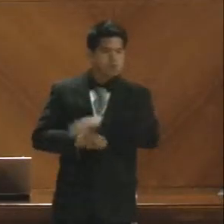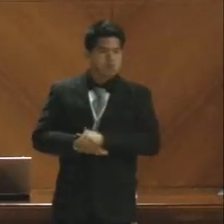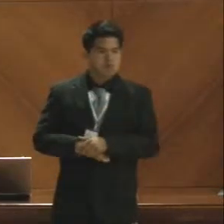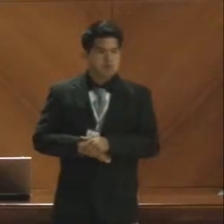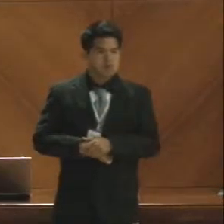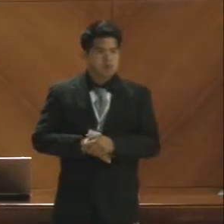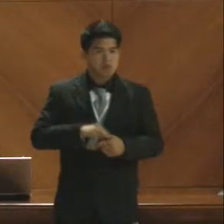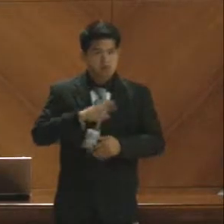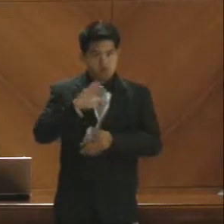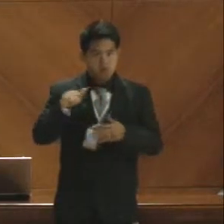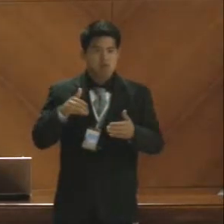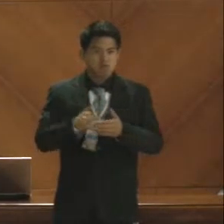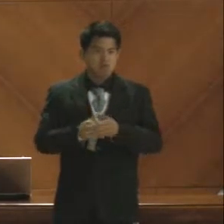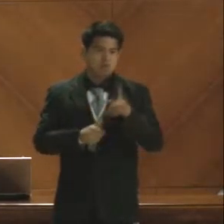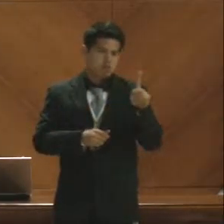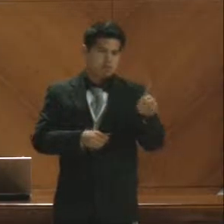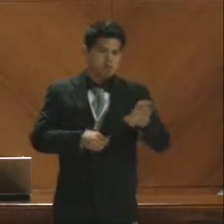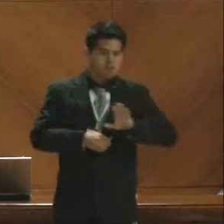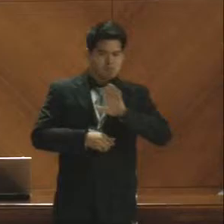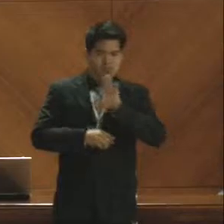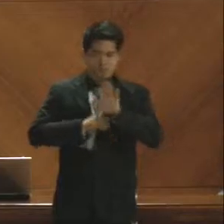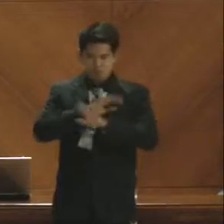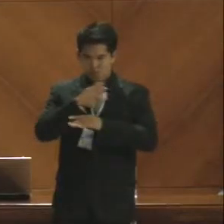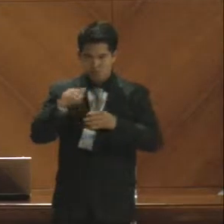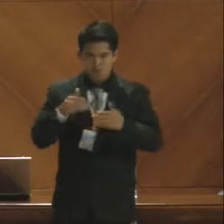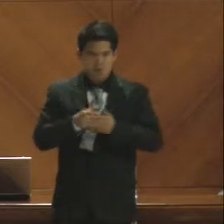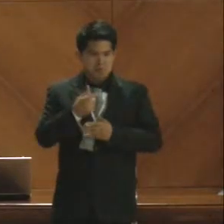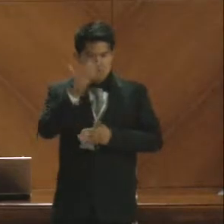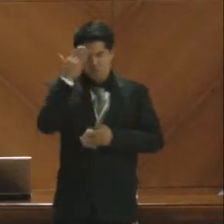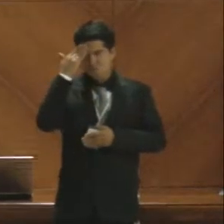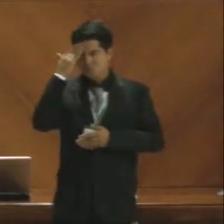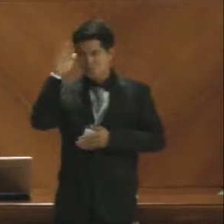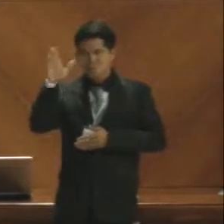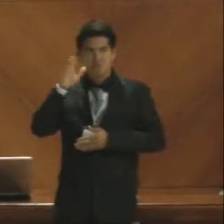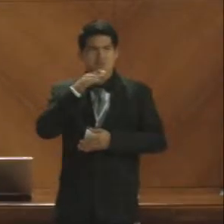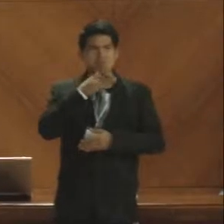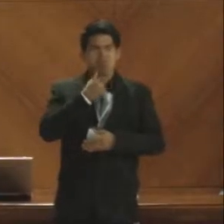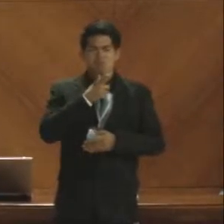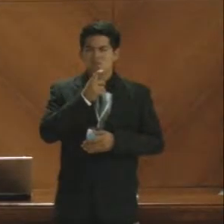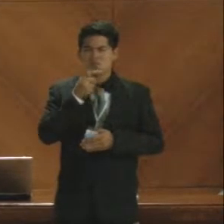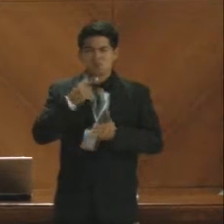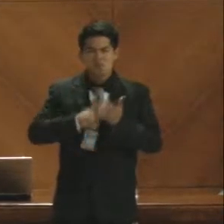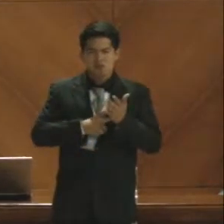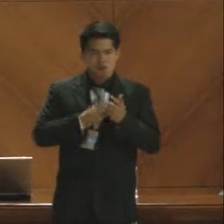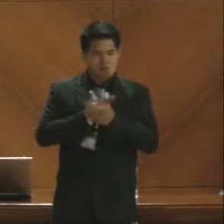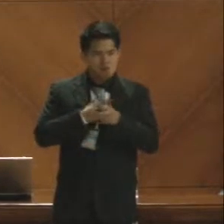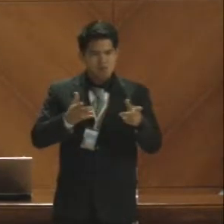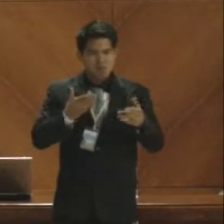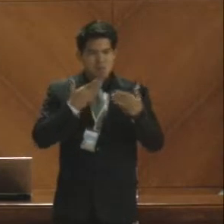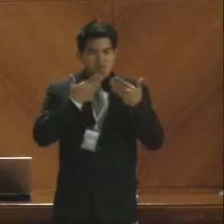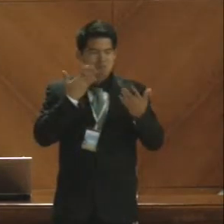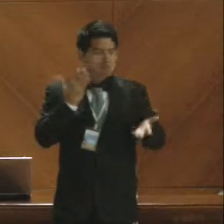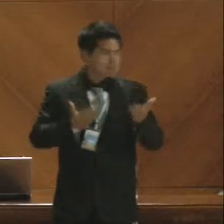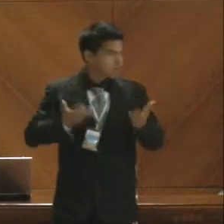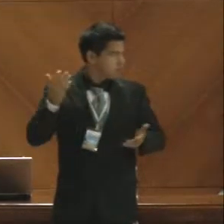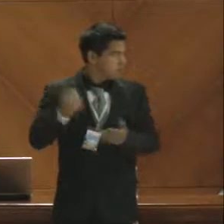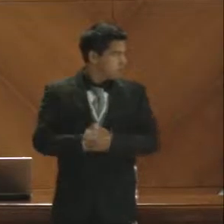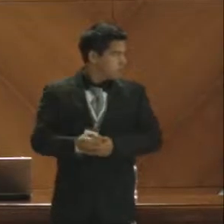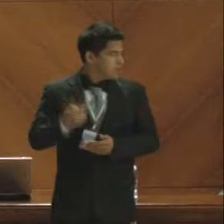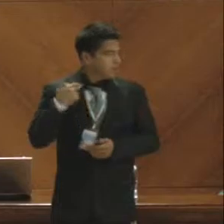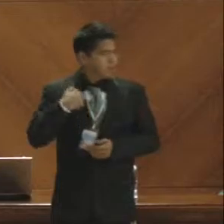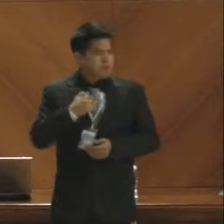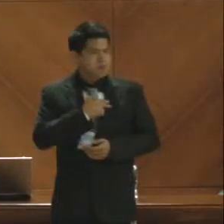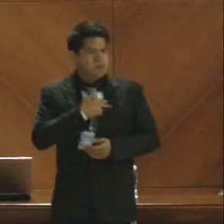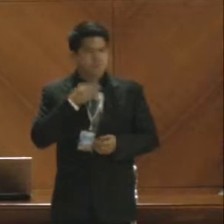Entonces, la mayoría de ustedes ha usado software libre. El problema es que no sabemos qué es el software libre. Y tal vez parte del problema es que no sabemos qué